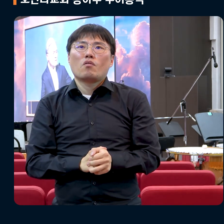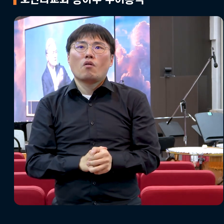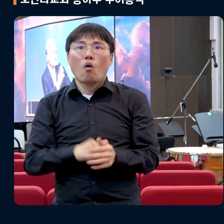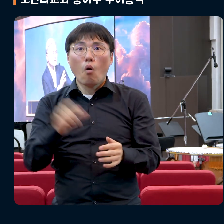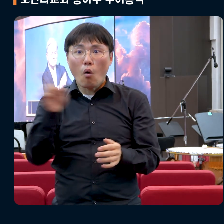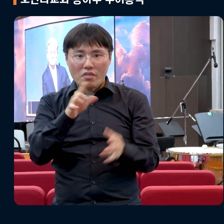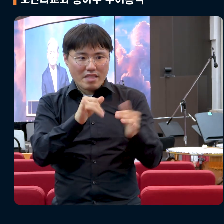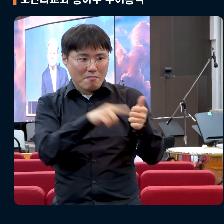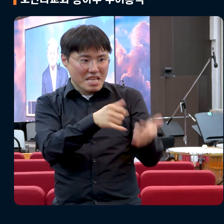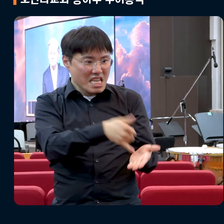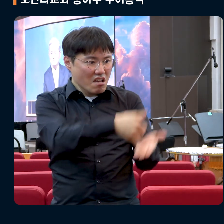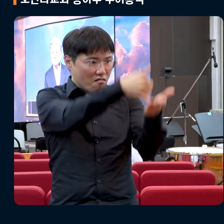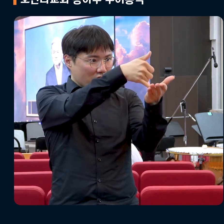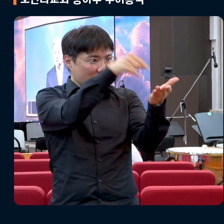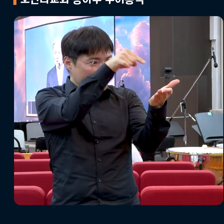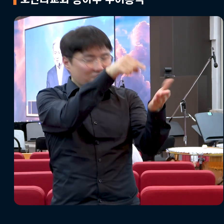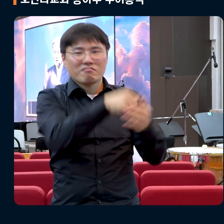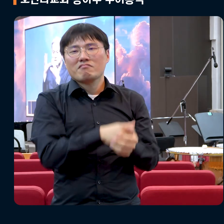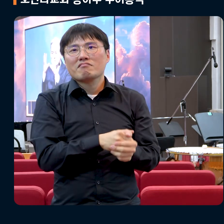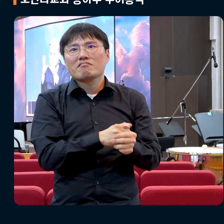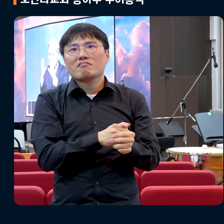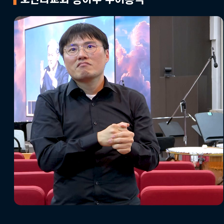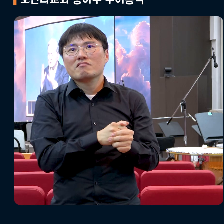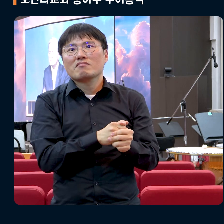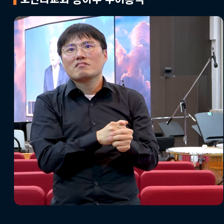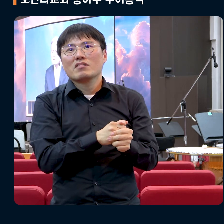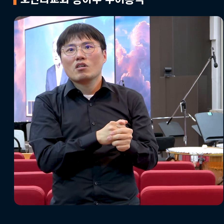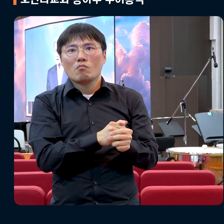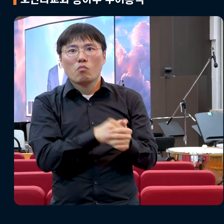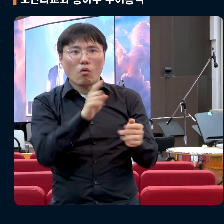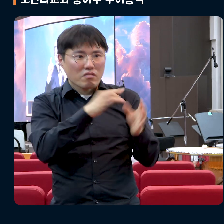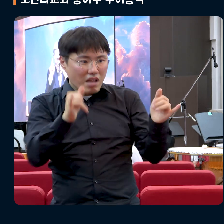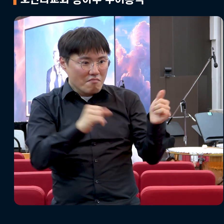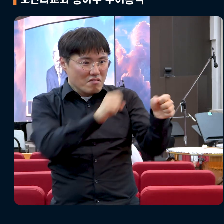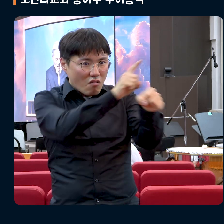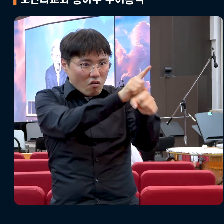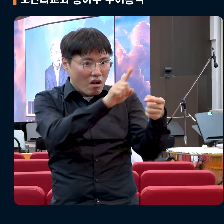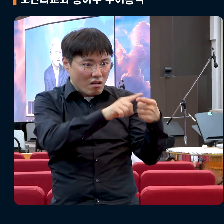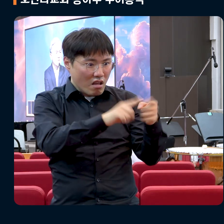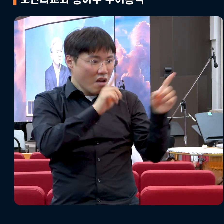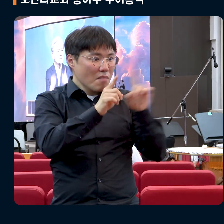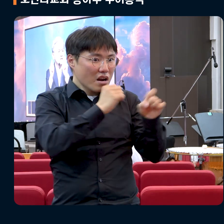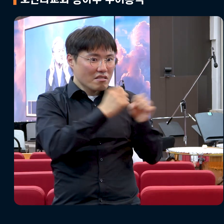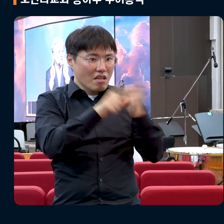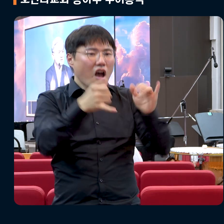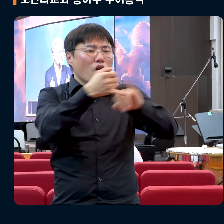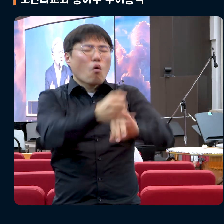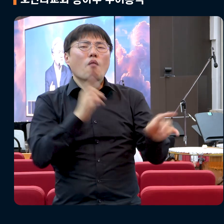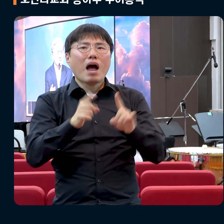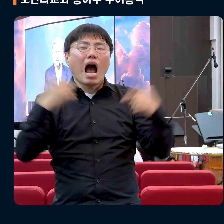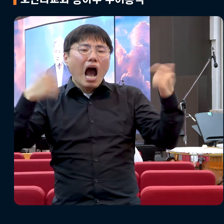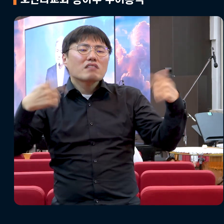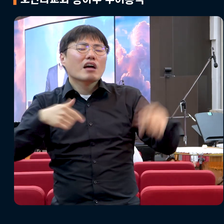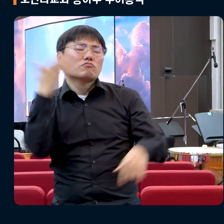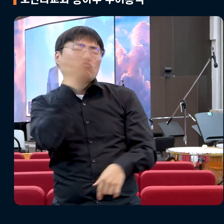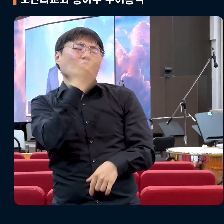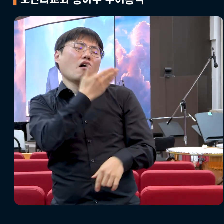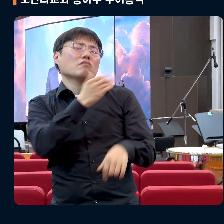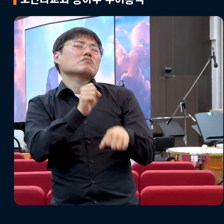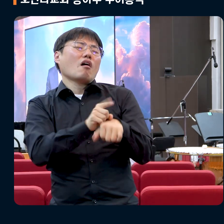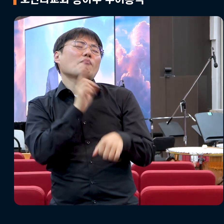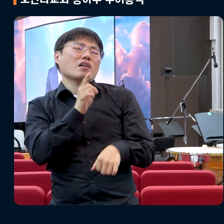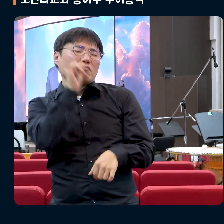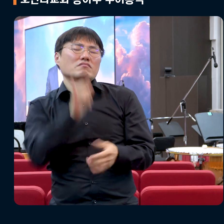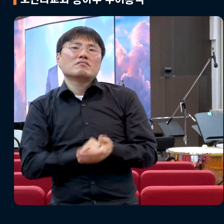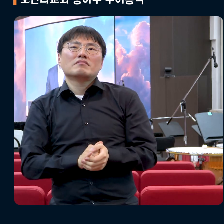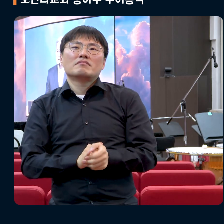예, 어떤 사람의 인격, 어떤 사람의 진정한 리더십 말할 때 반드시 얘기하는 게 뭐냐면 이